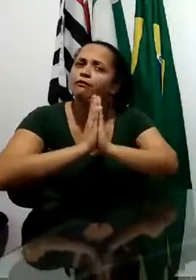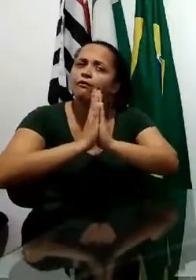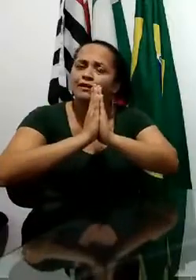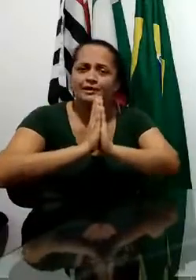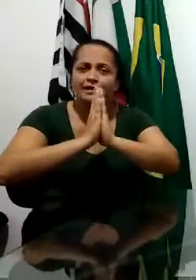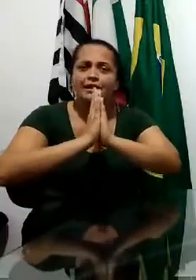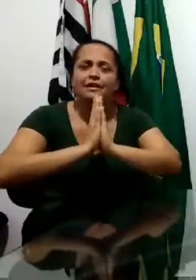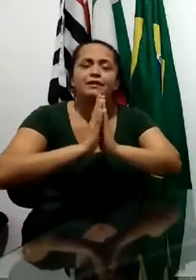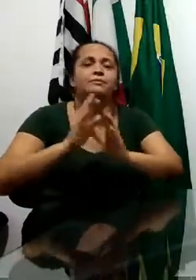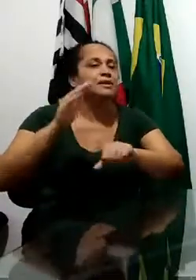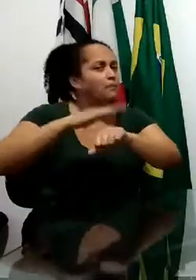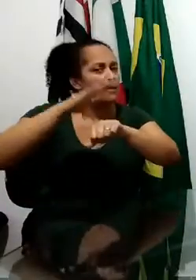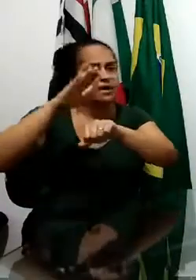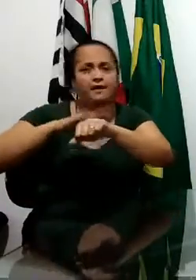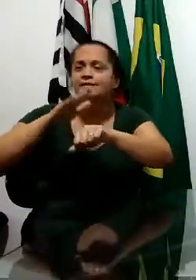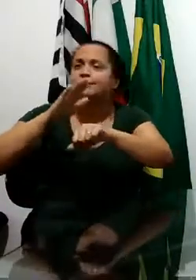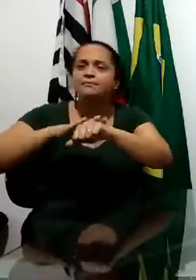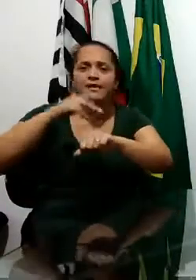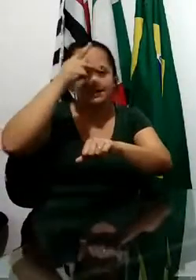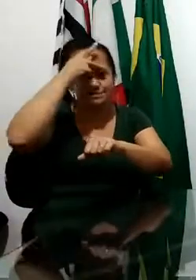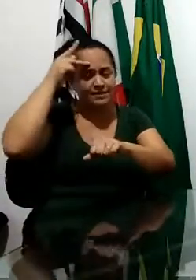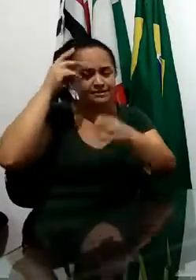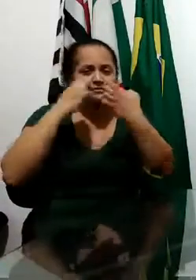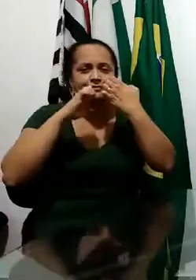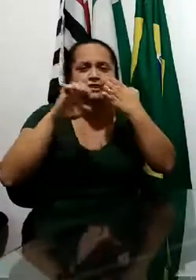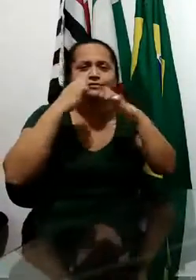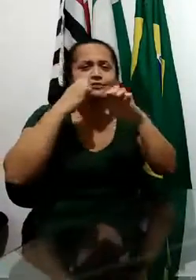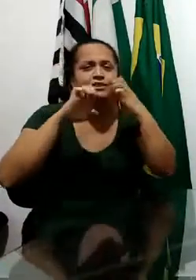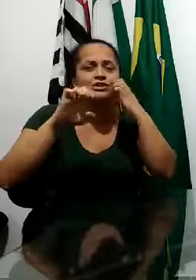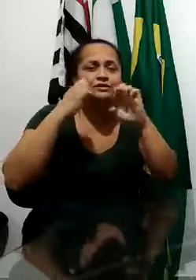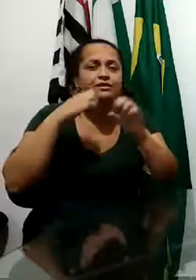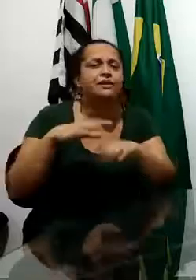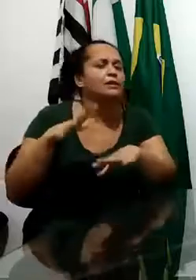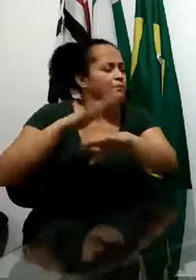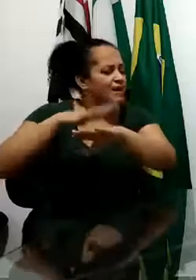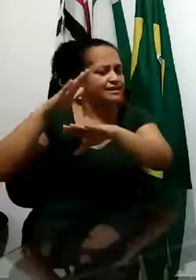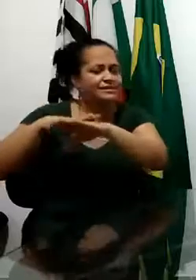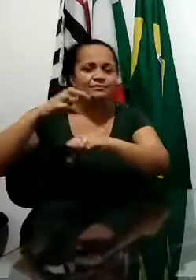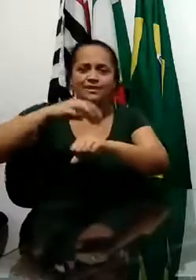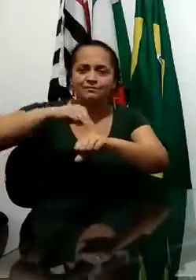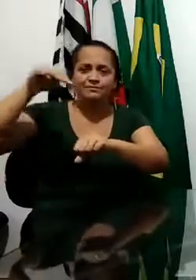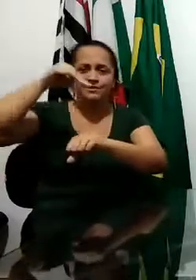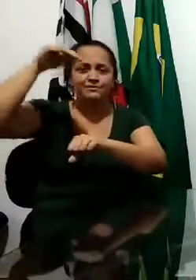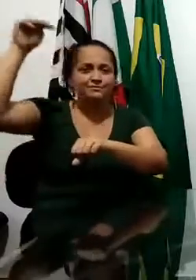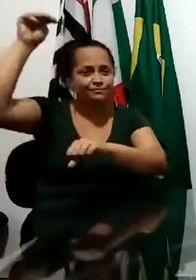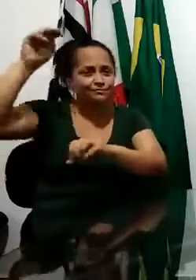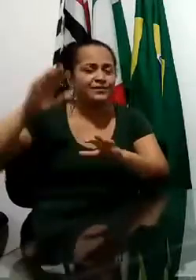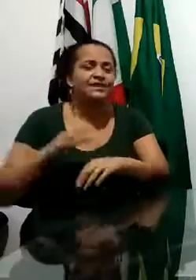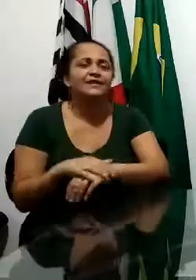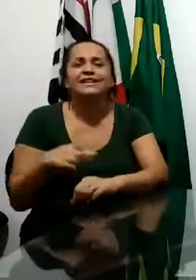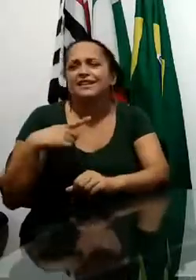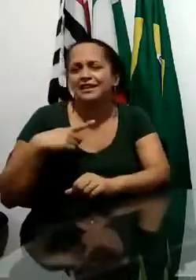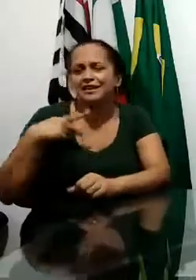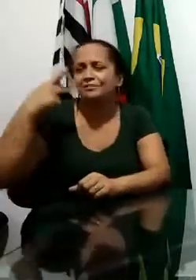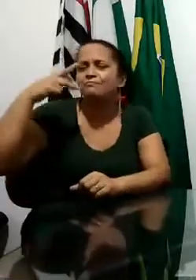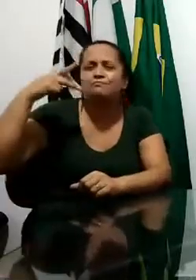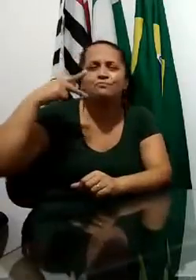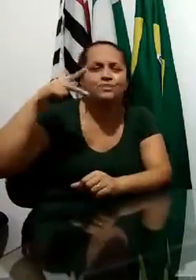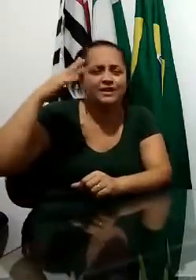mande ceifeiros, para que envie os missionários, os evangelistas, os pregadores do